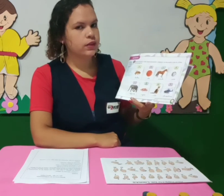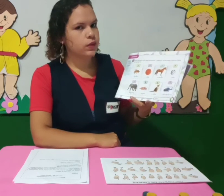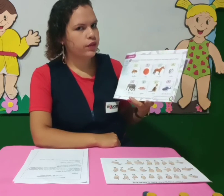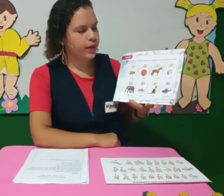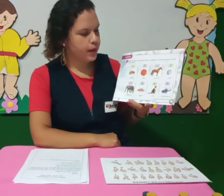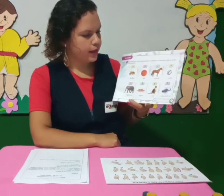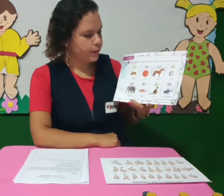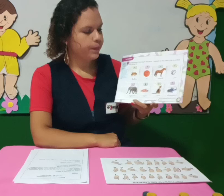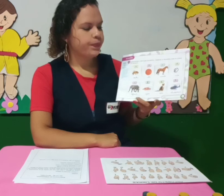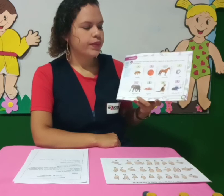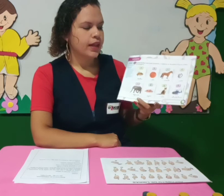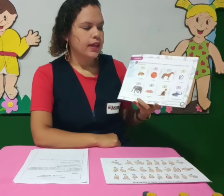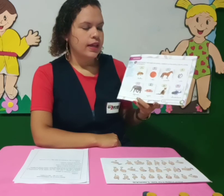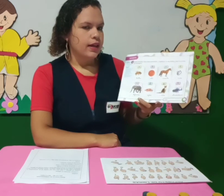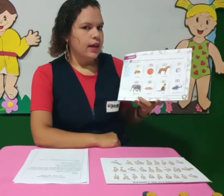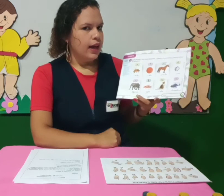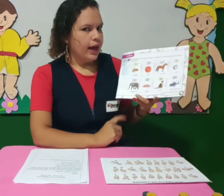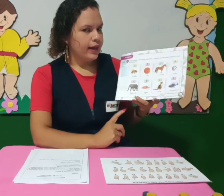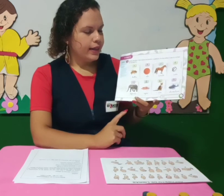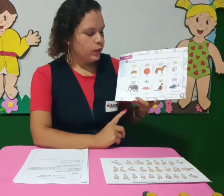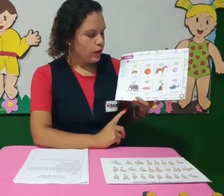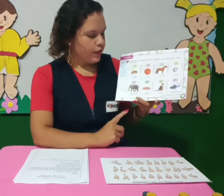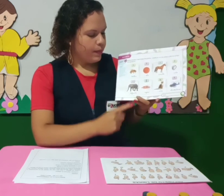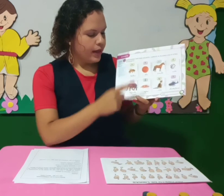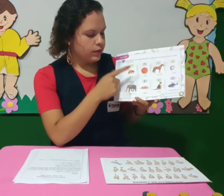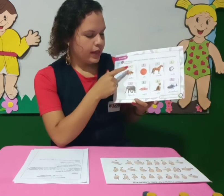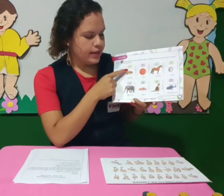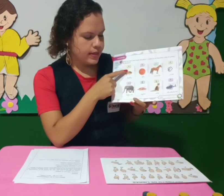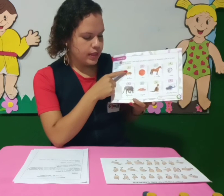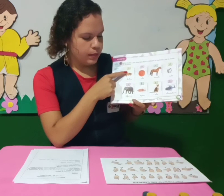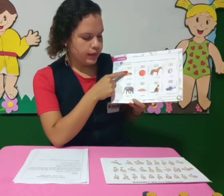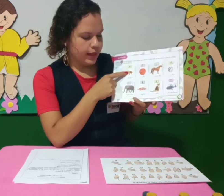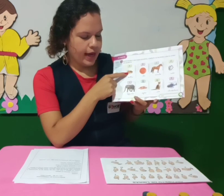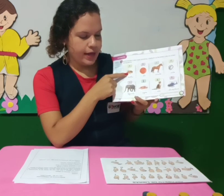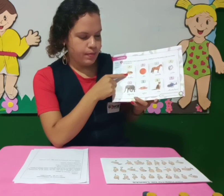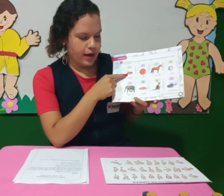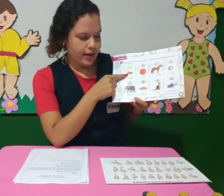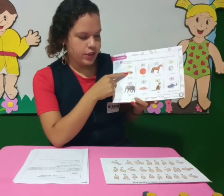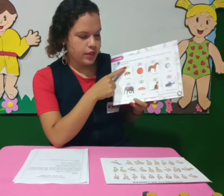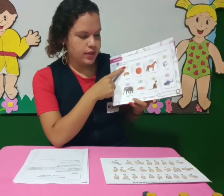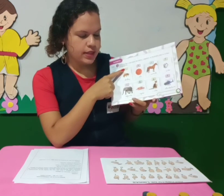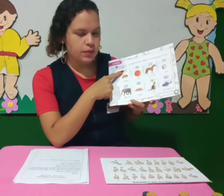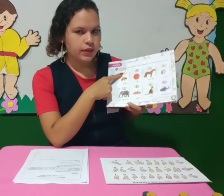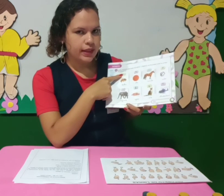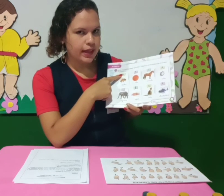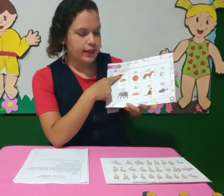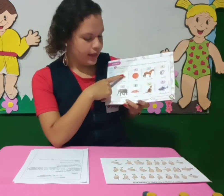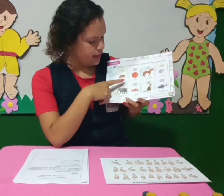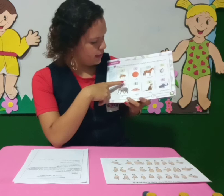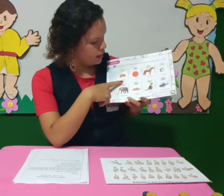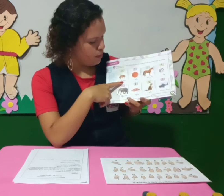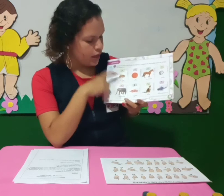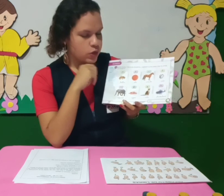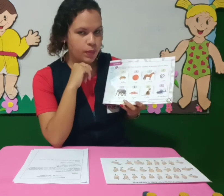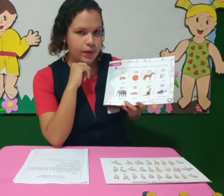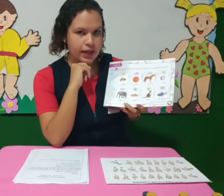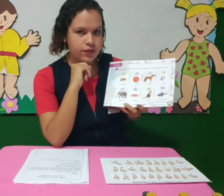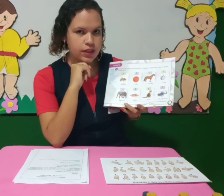do alfabeto. A letra do alfabeto está em cima, tem a imagem, em cima tem a letra e embaixo a palavra que